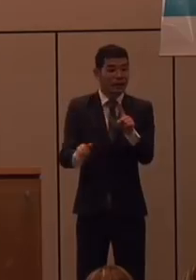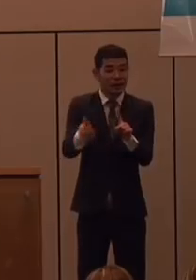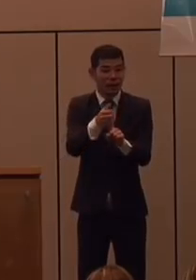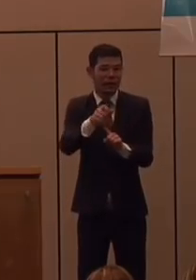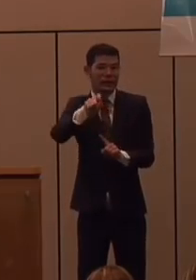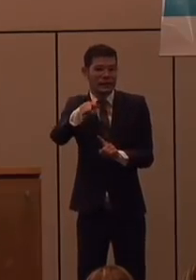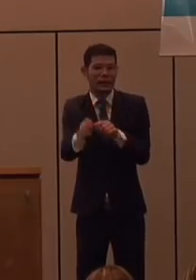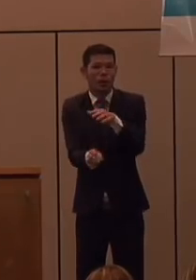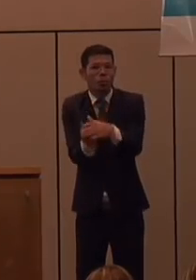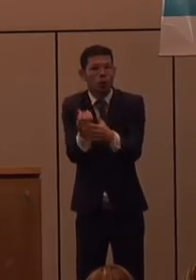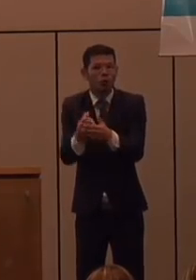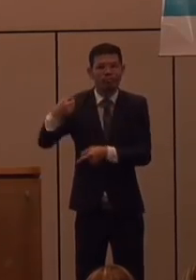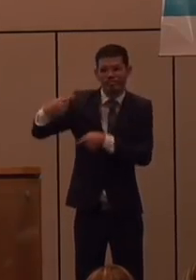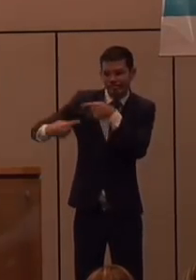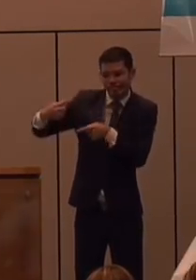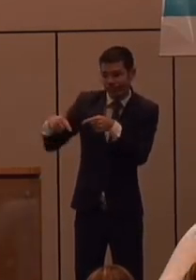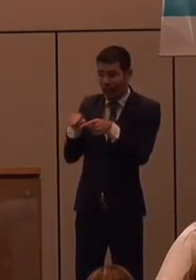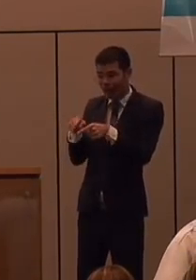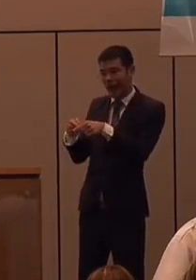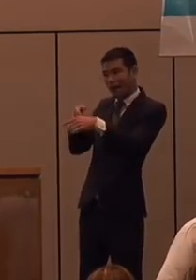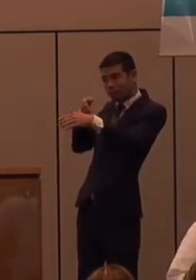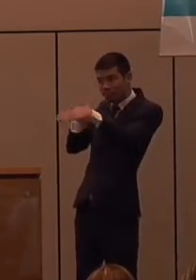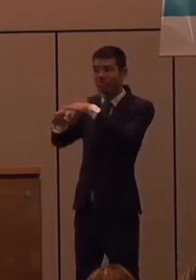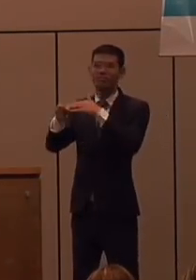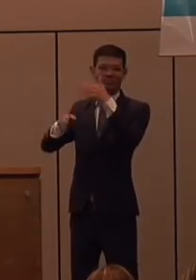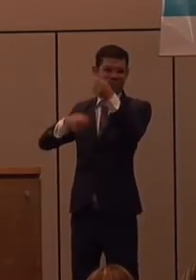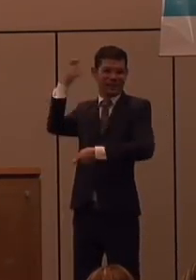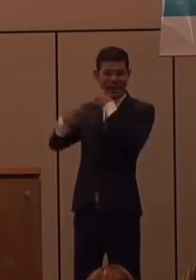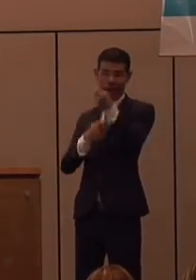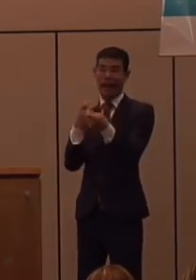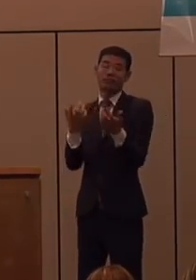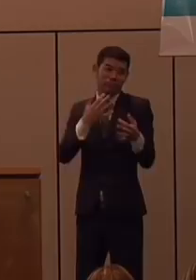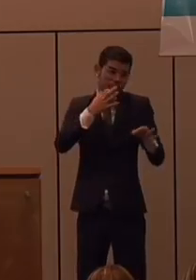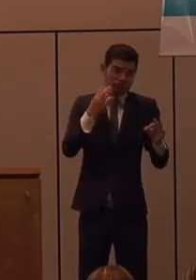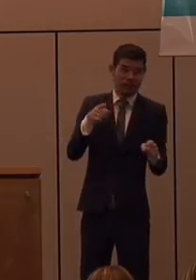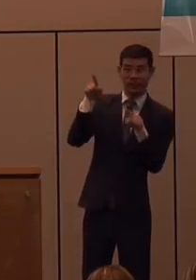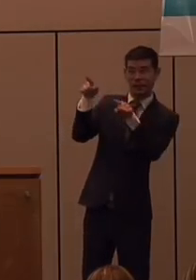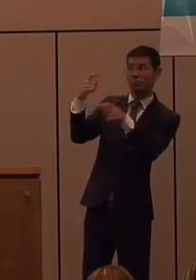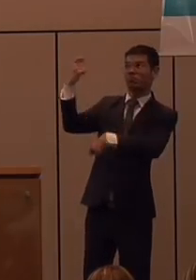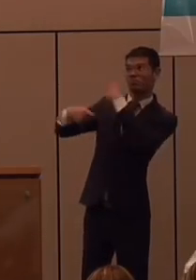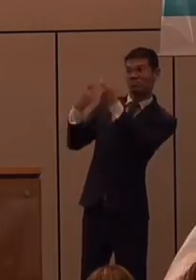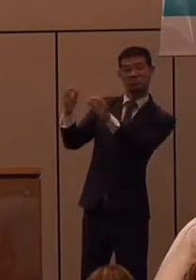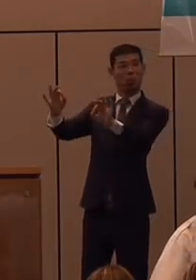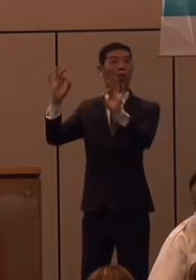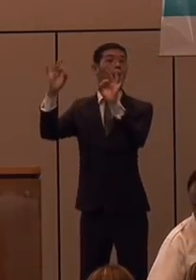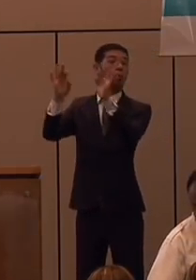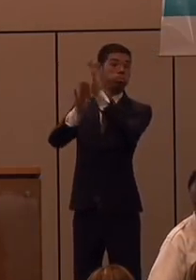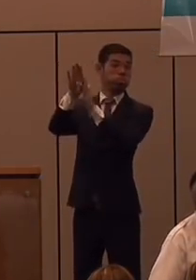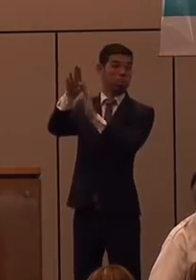competitivos que puedan acceder a esos mercados que son de hecho los mercados más sofisticados en el mundo entero